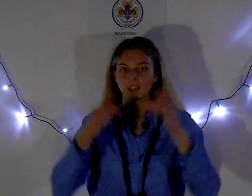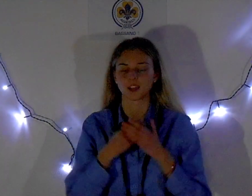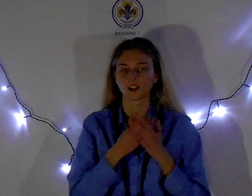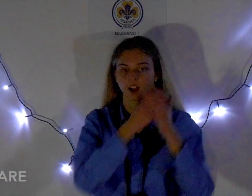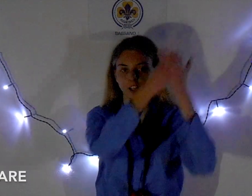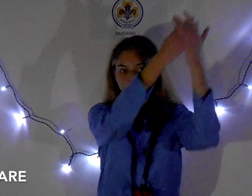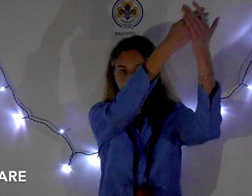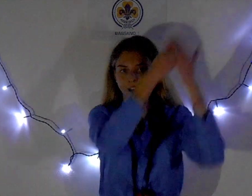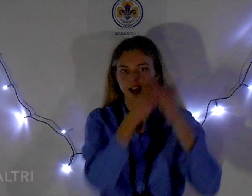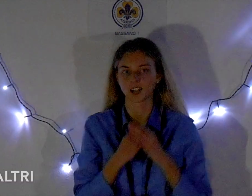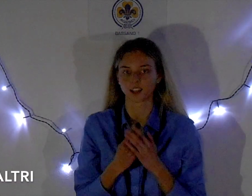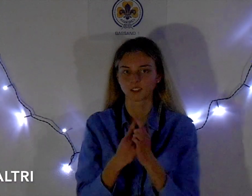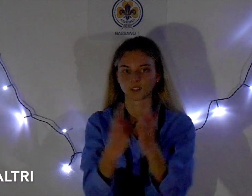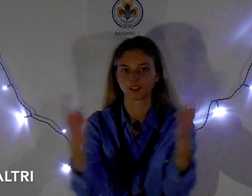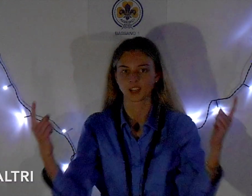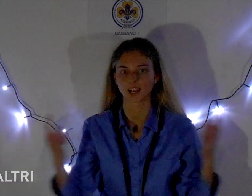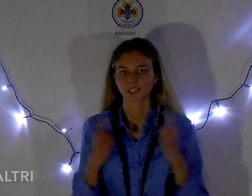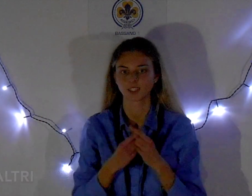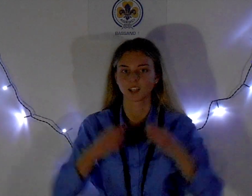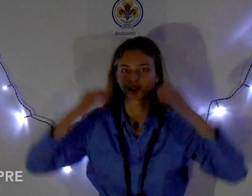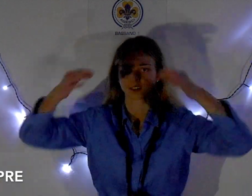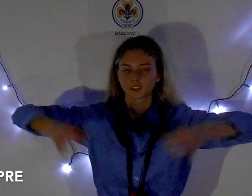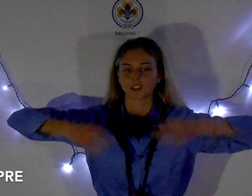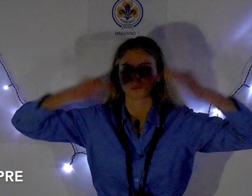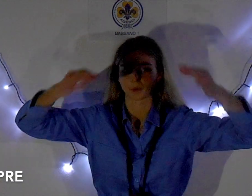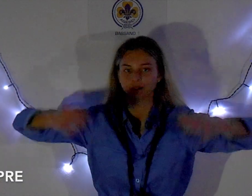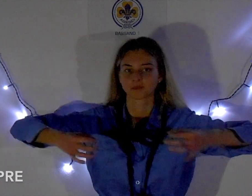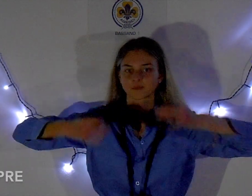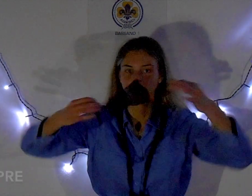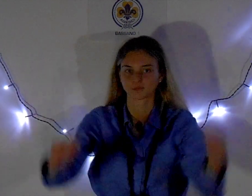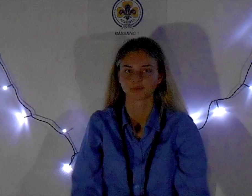Per aiutare gli altri sempre.